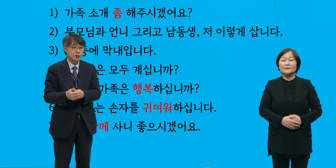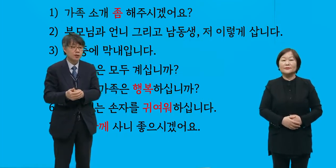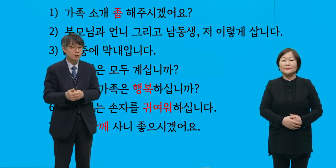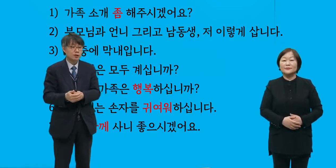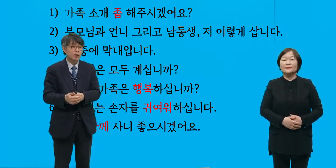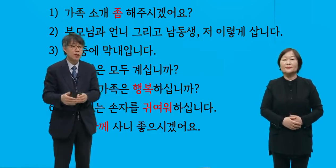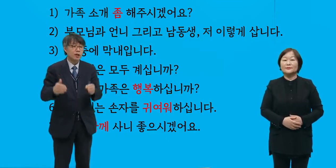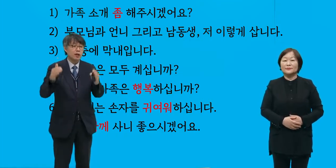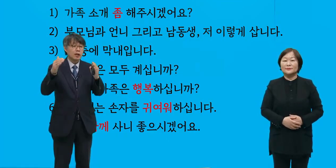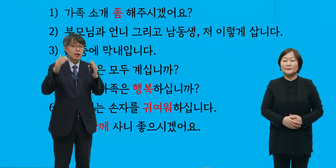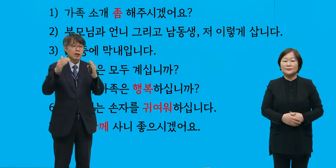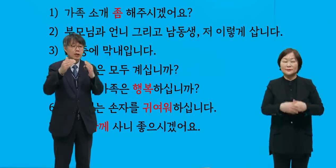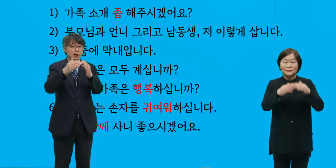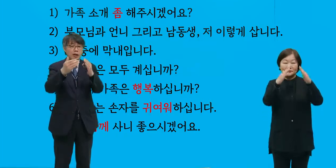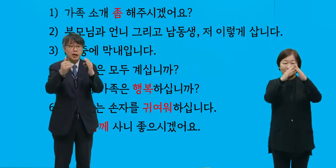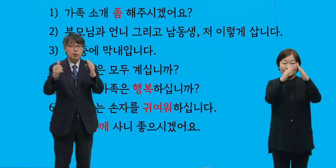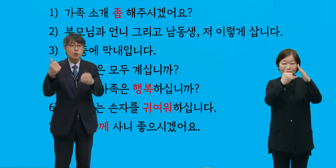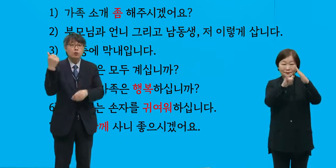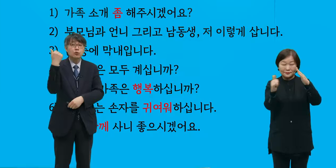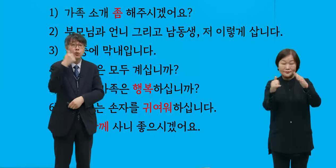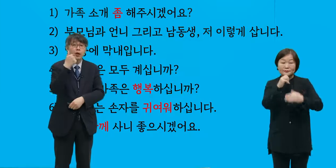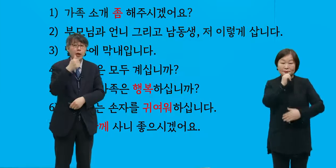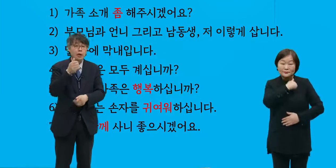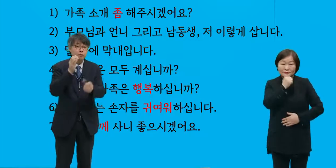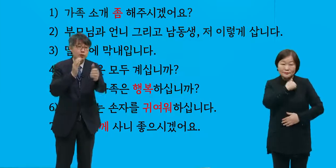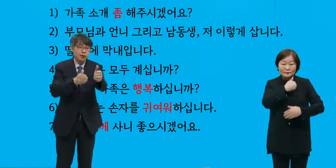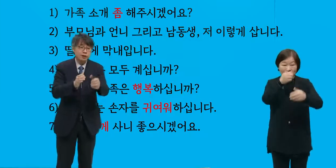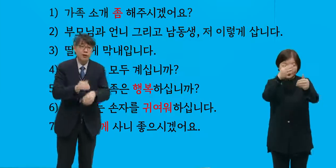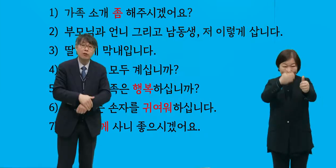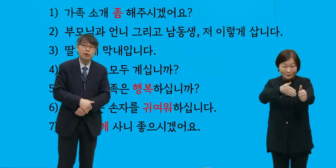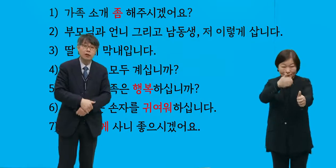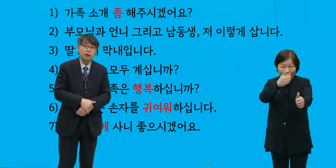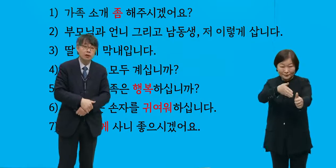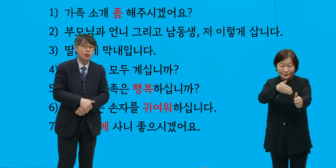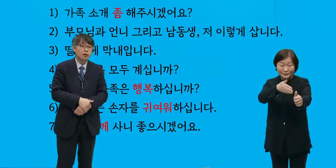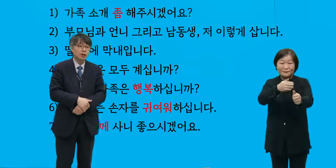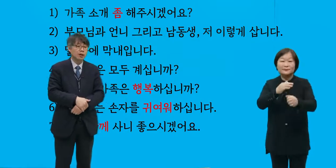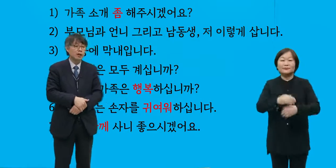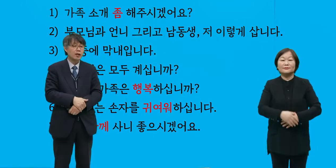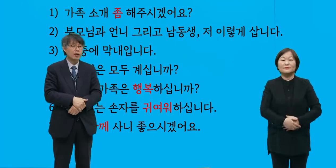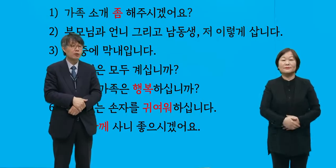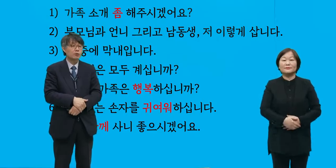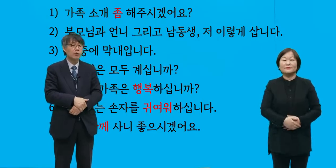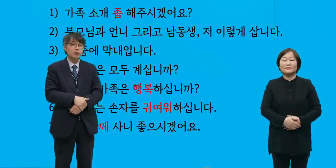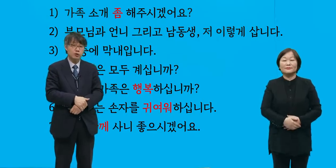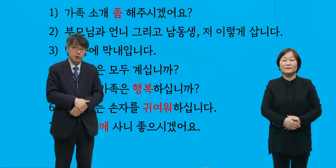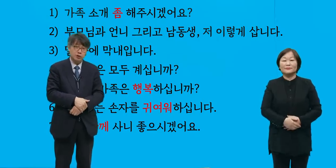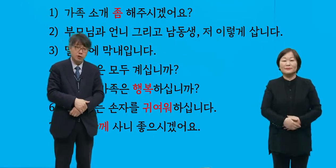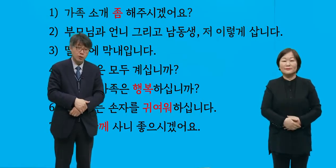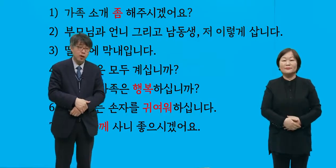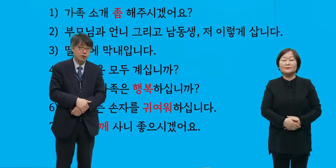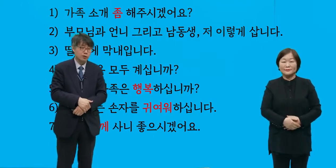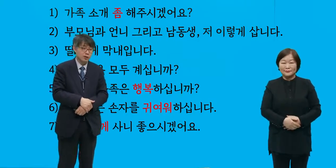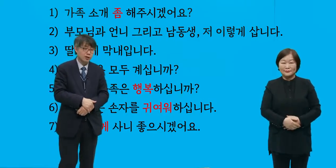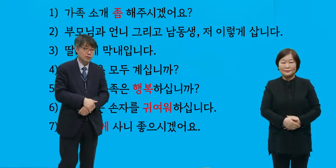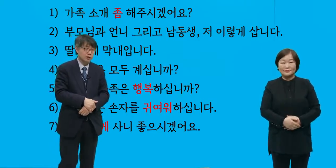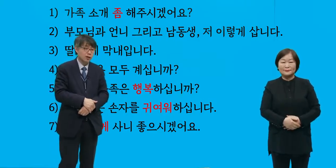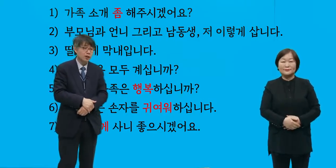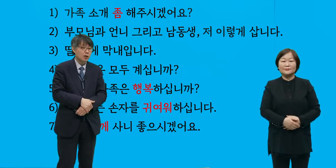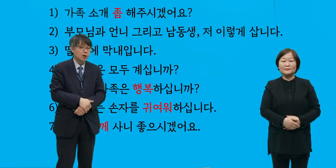되겠습니다. 그래서 가족 소개 부탁드려요. 예, 이렇게 하는 게 가족 소개 좀 해주시겠어요? 이렇게 할 수 있을 것 같습니다.